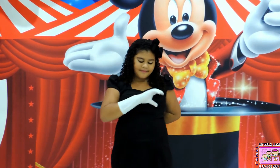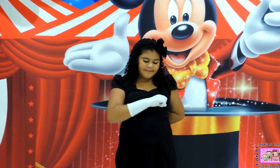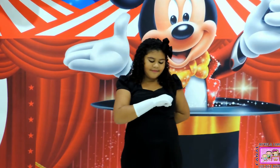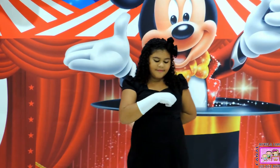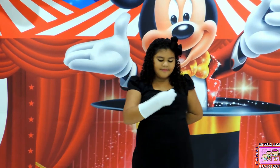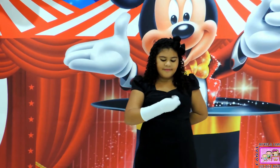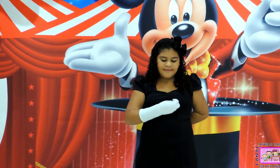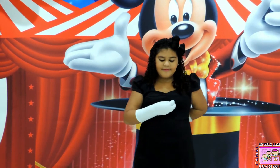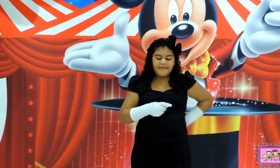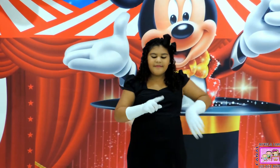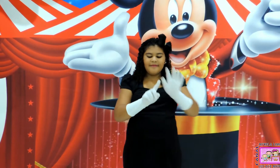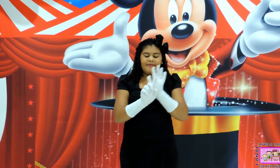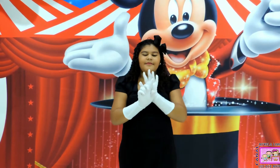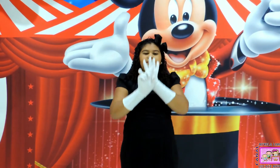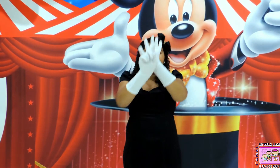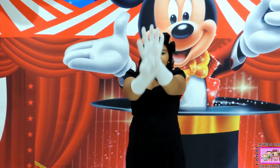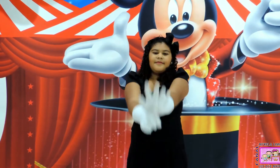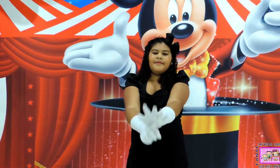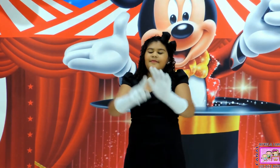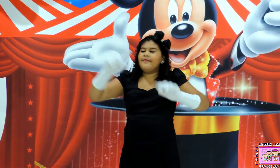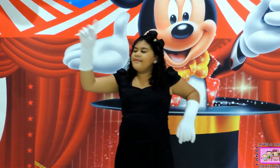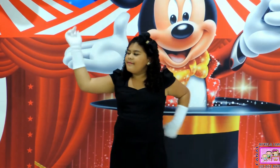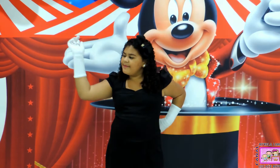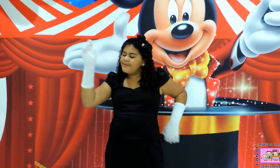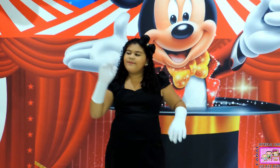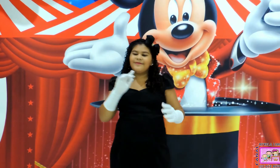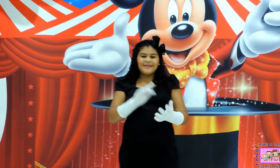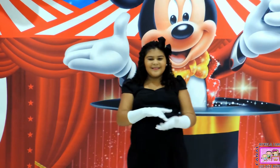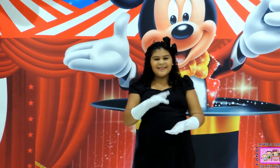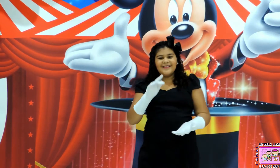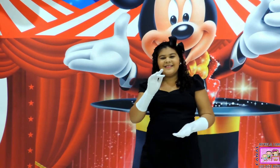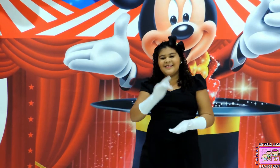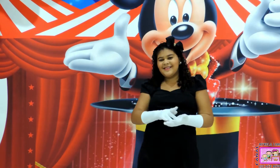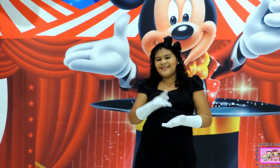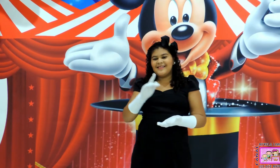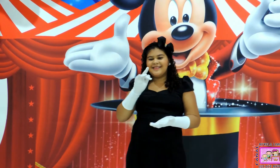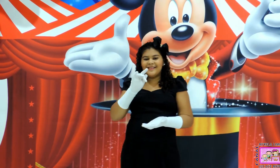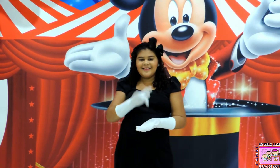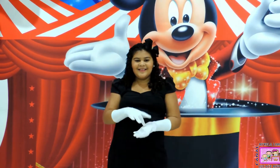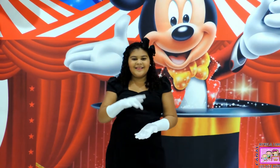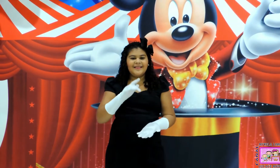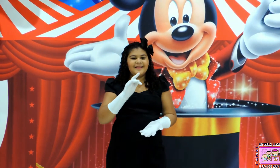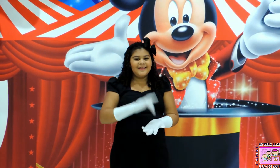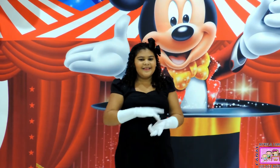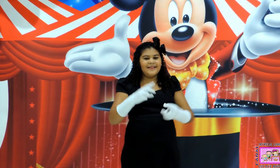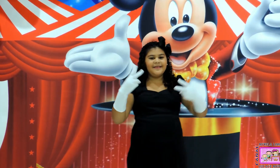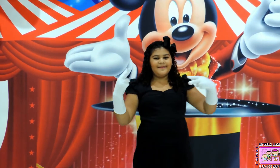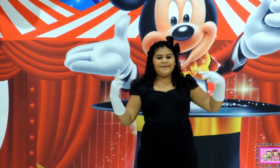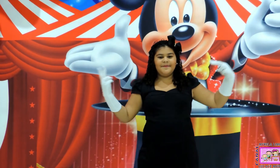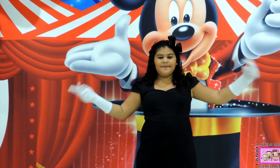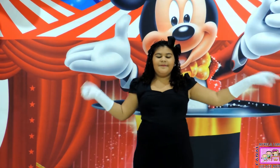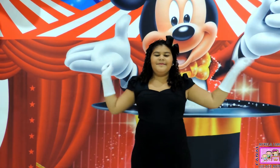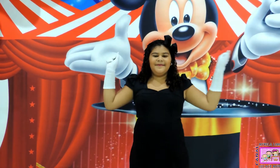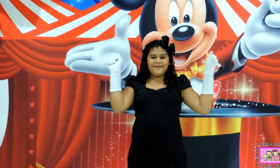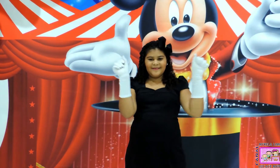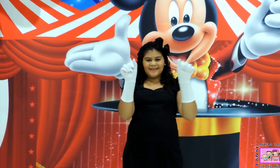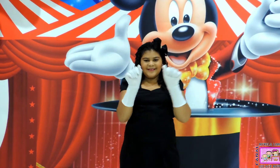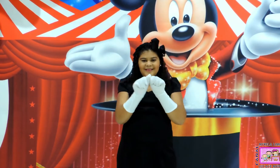amor Que minha vida seja a prova da existência do Senhor Cada passo